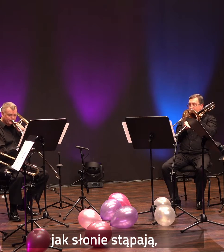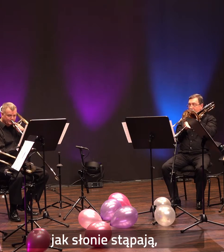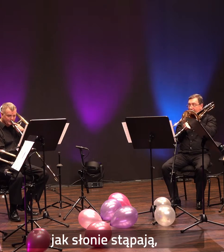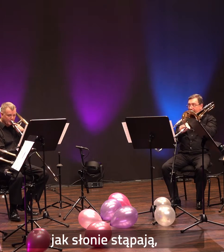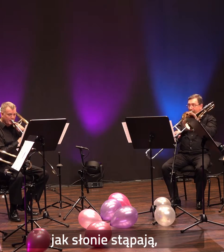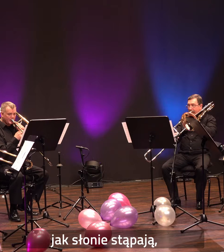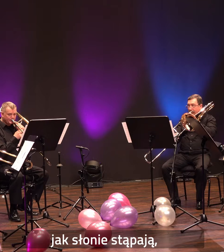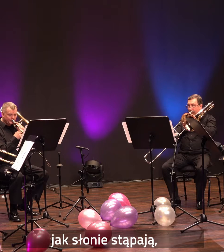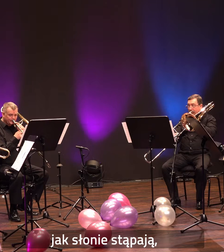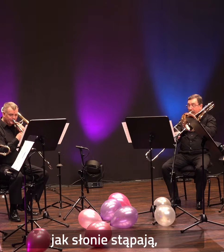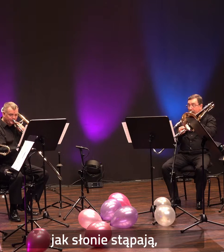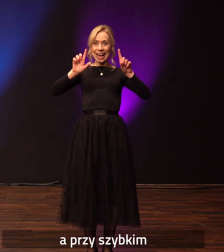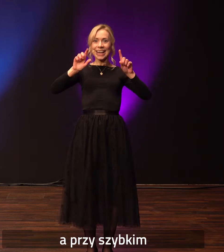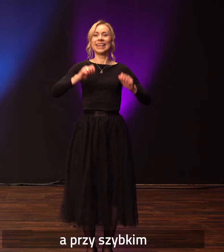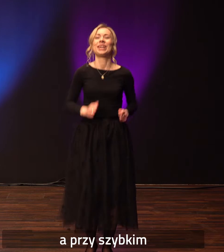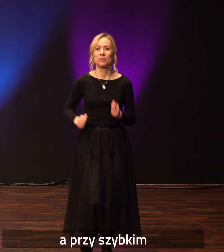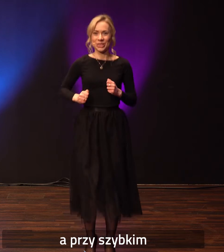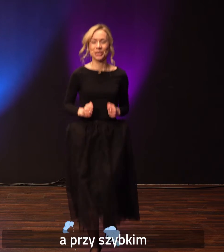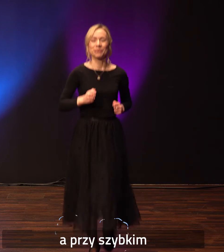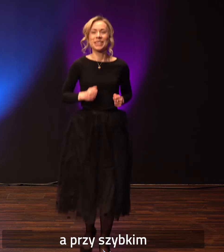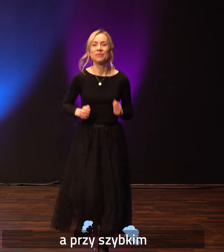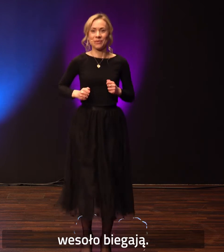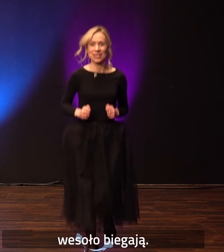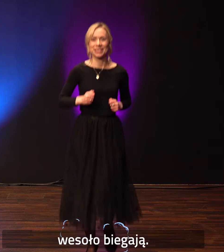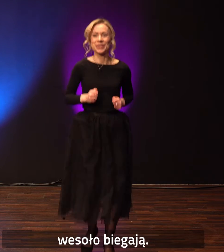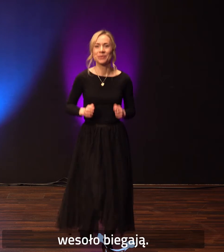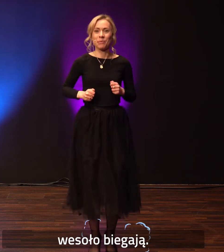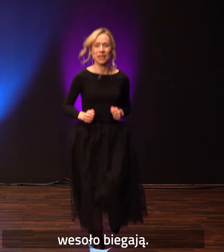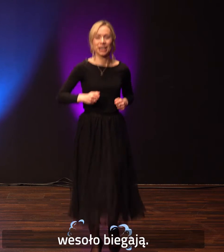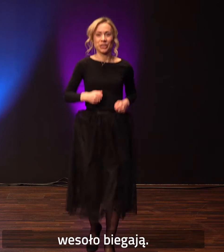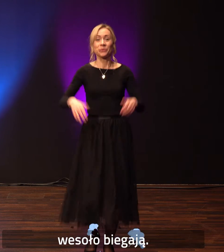stąpają, a przy szybkim wesoło biegają.